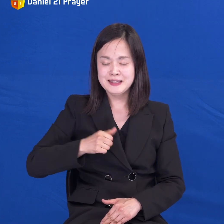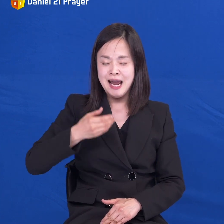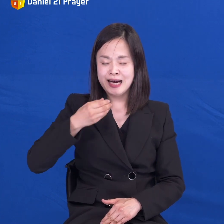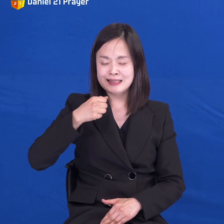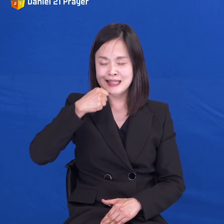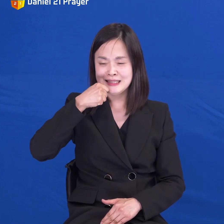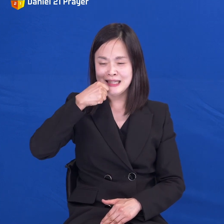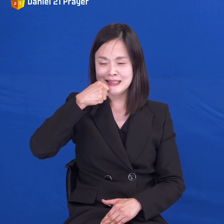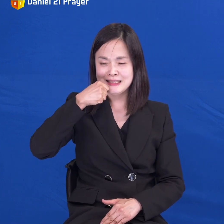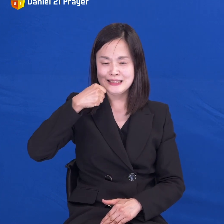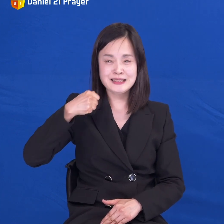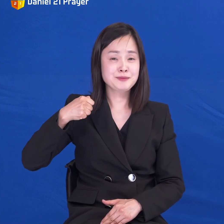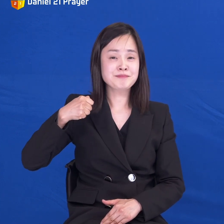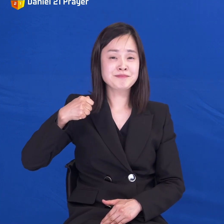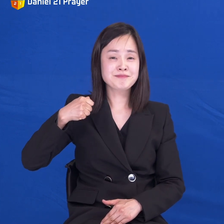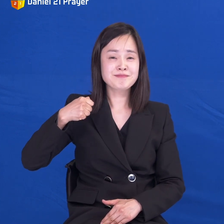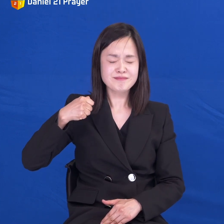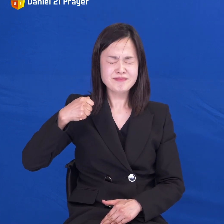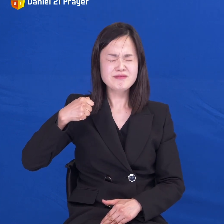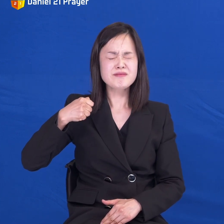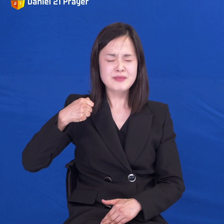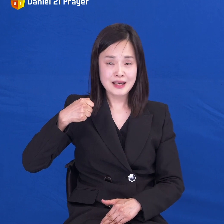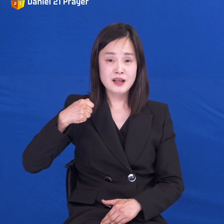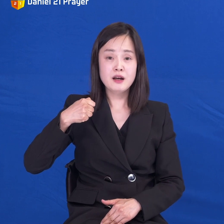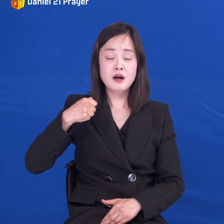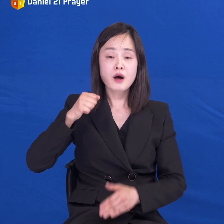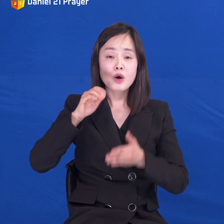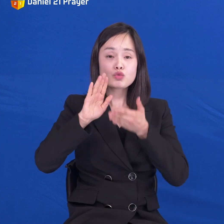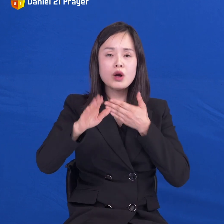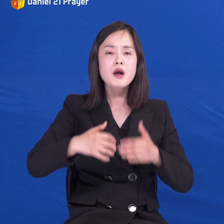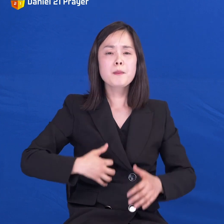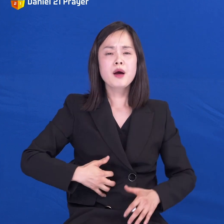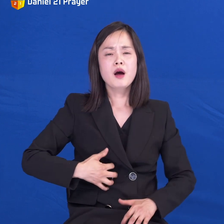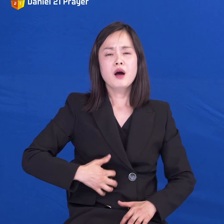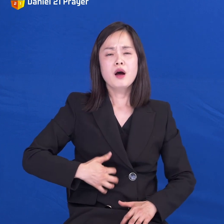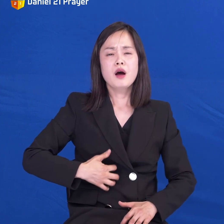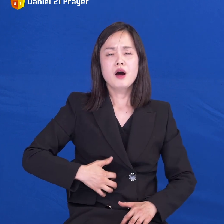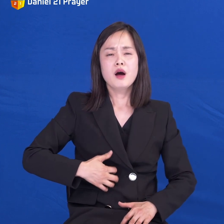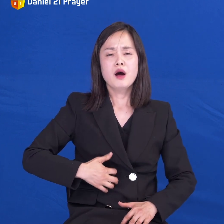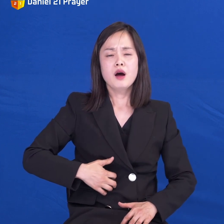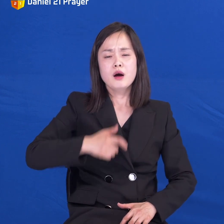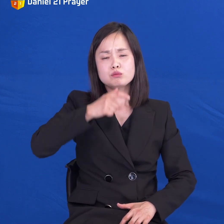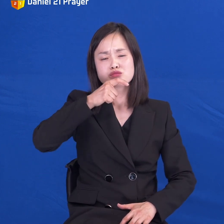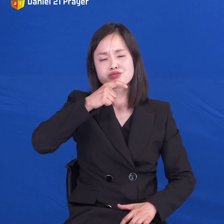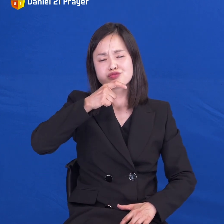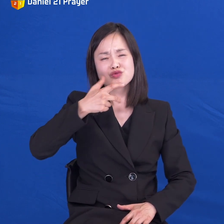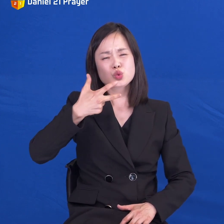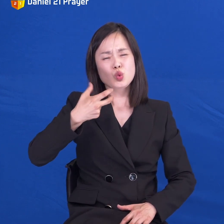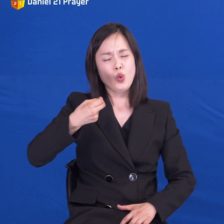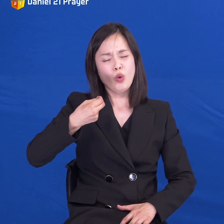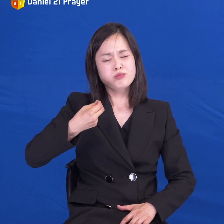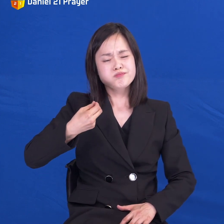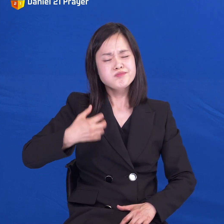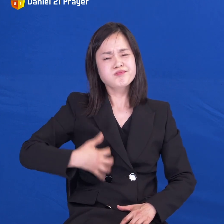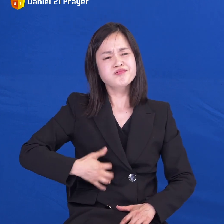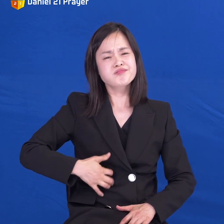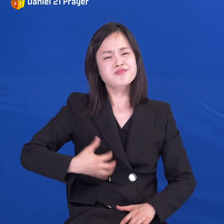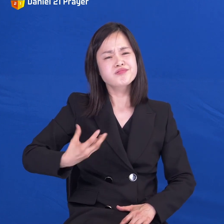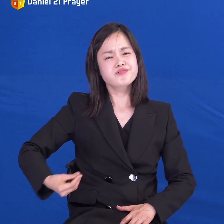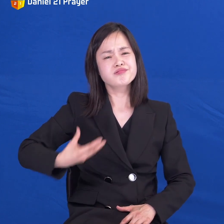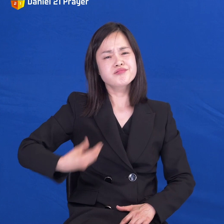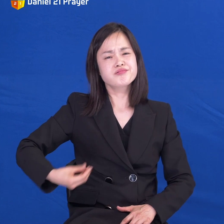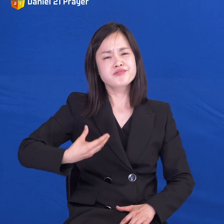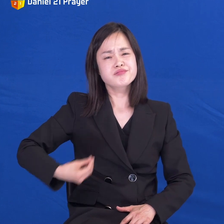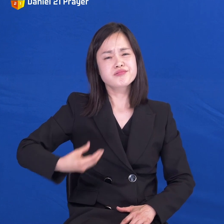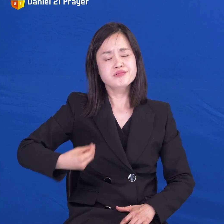그리고 나서 설사하기 시작합니다. 하루에 5번씩. 그리고 적도의 태양을 보면 하늘이 노랗게 핑